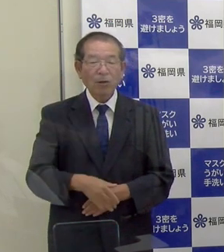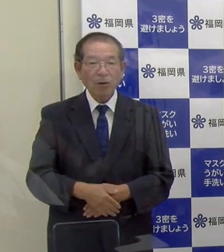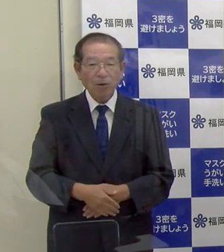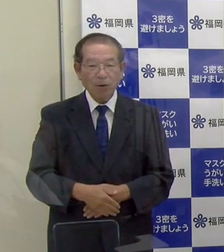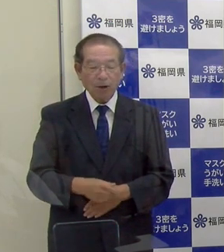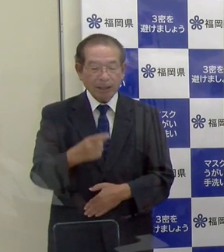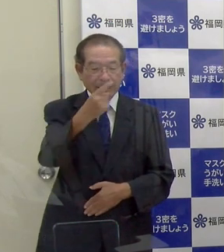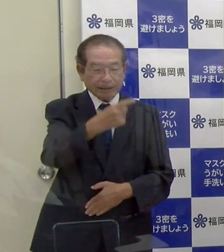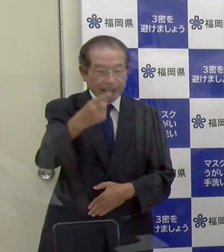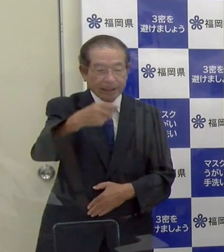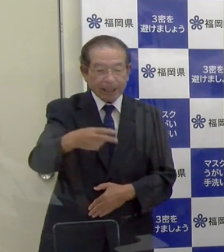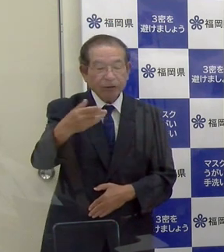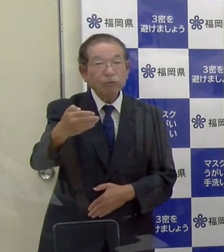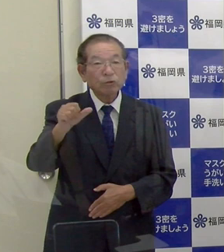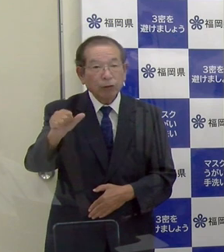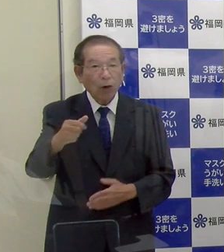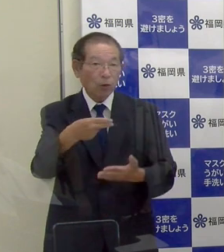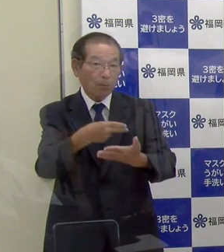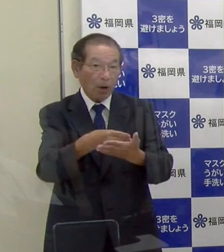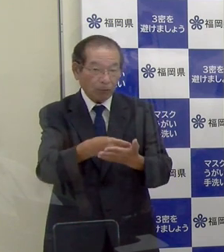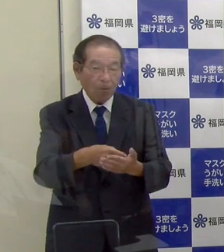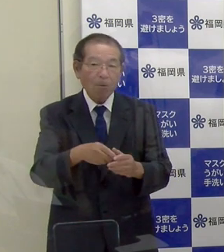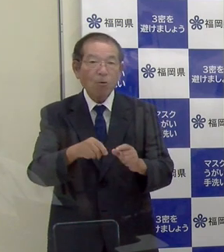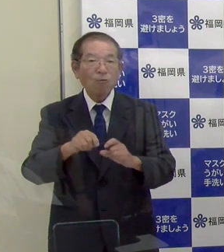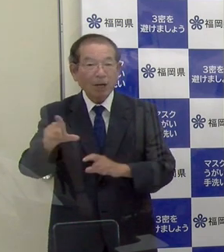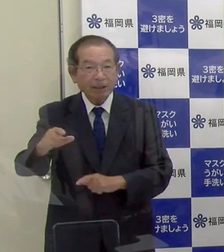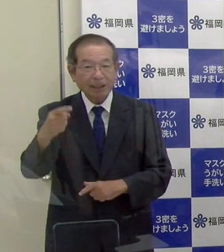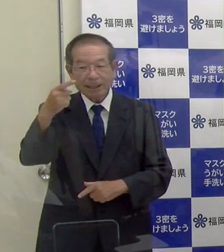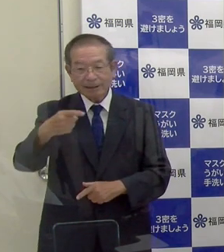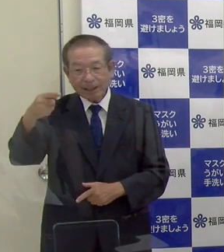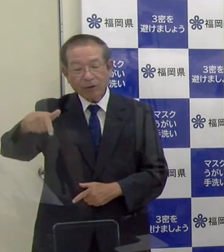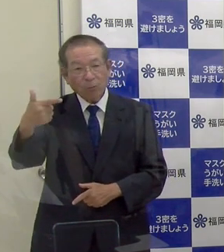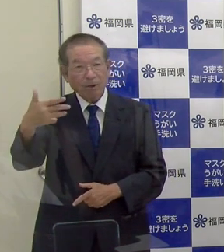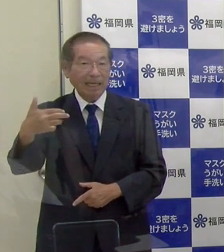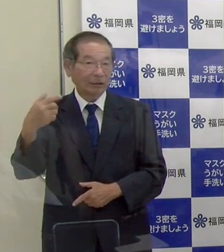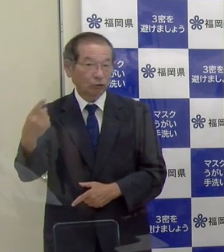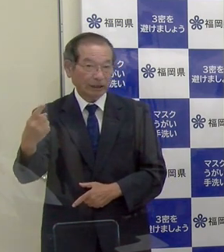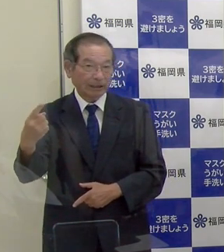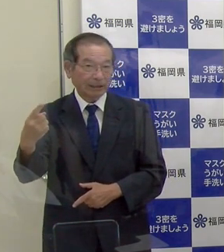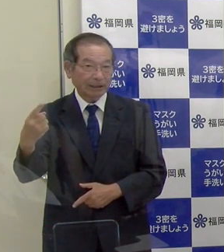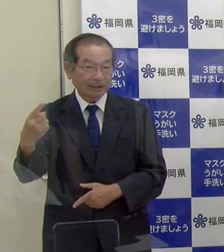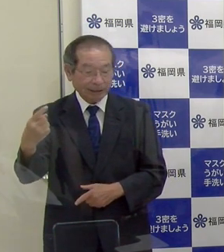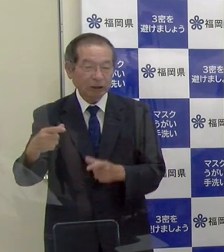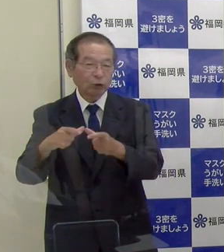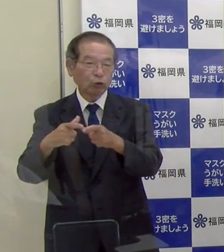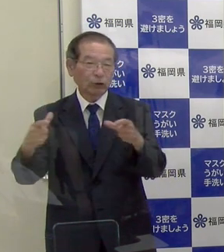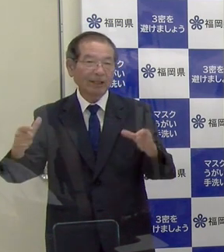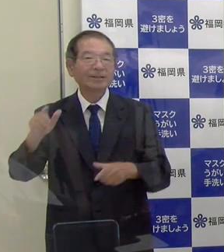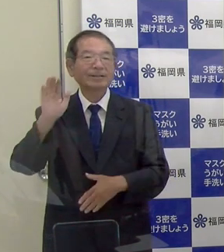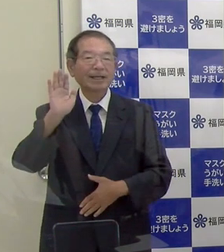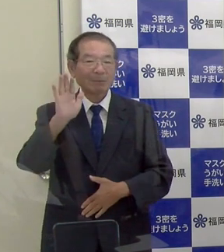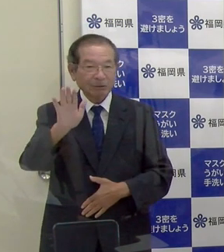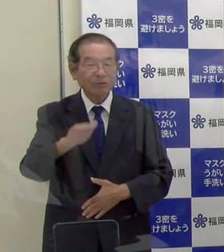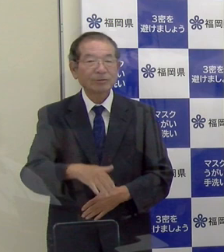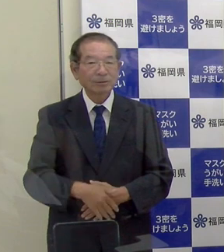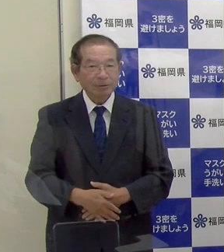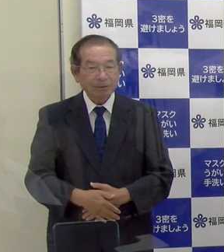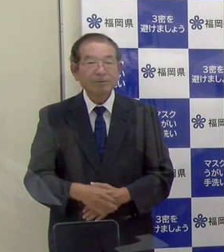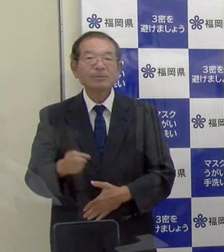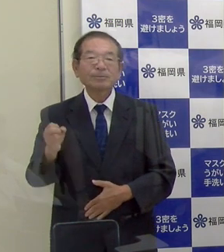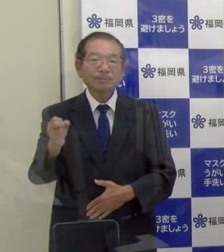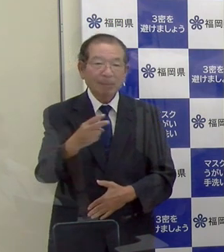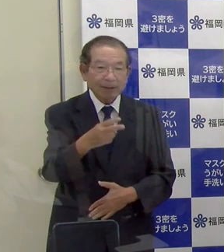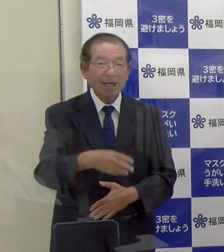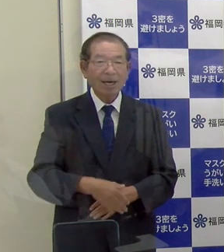まで1295ショーでございましたが16801床に増床をしておりますさらに